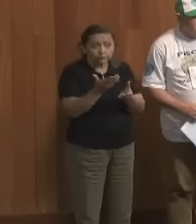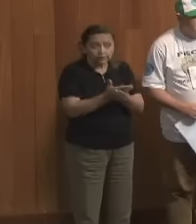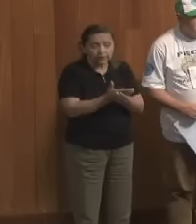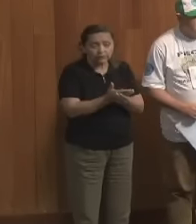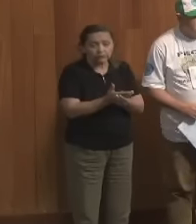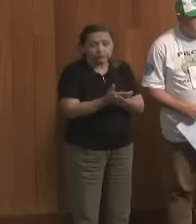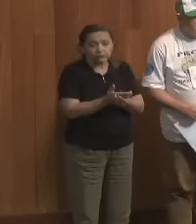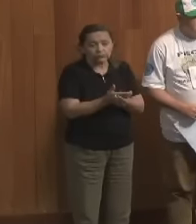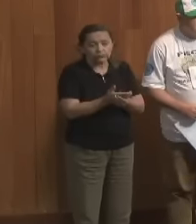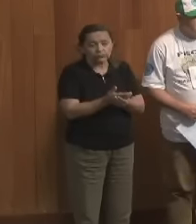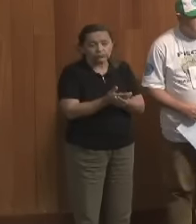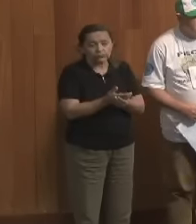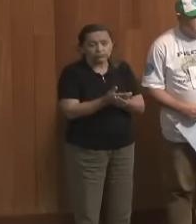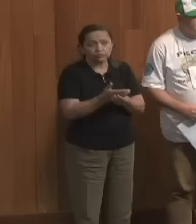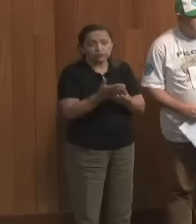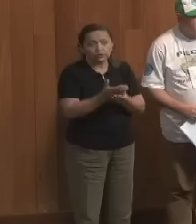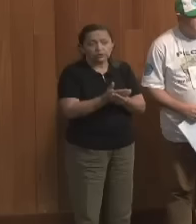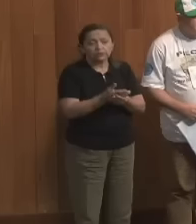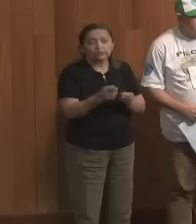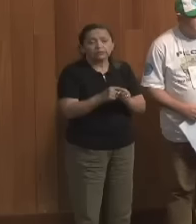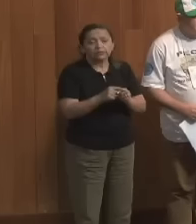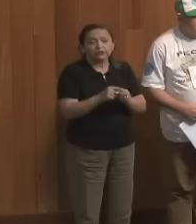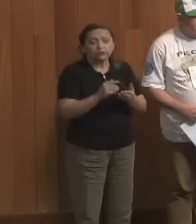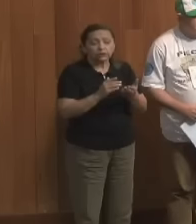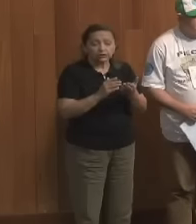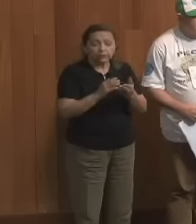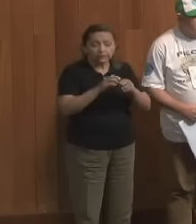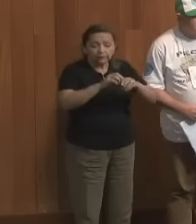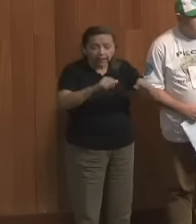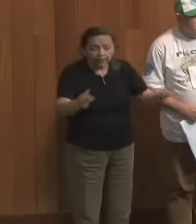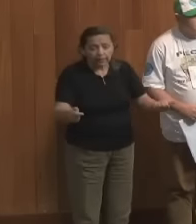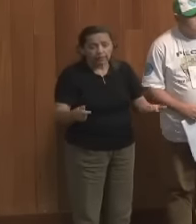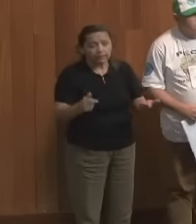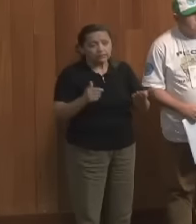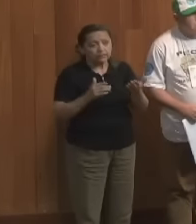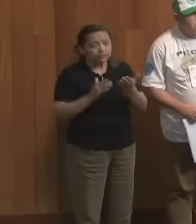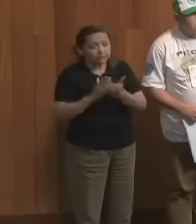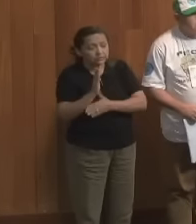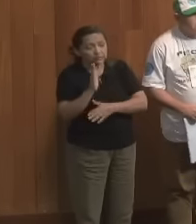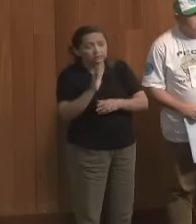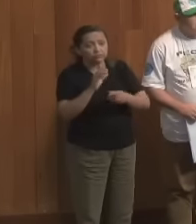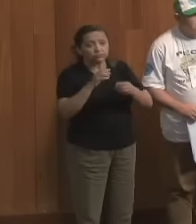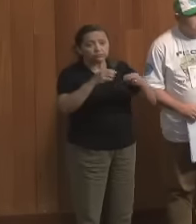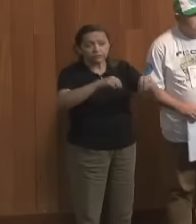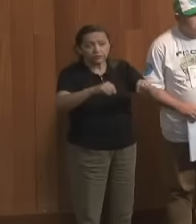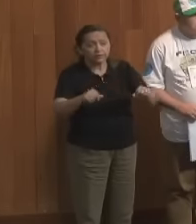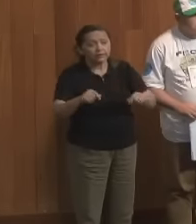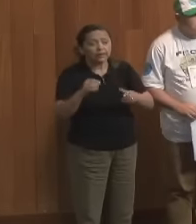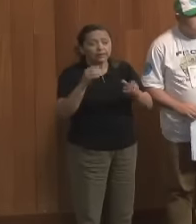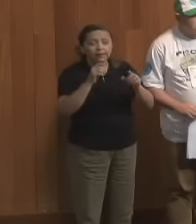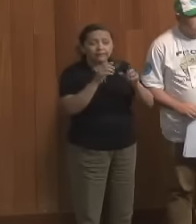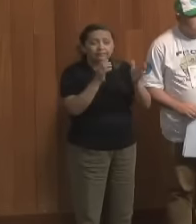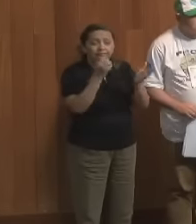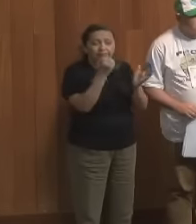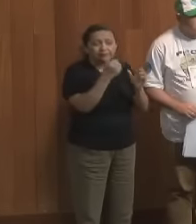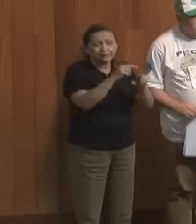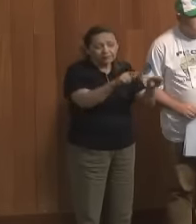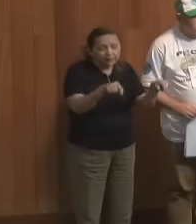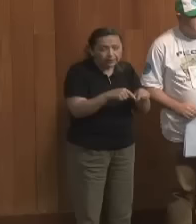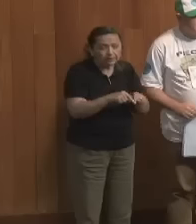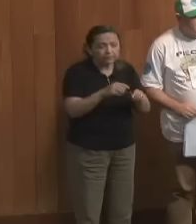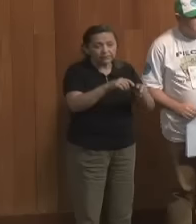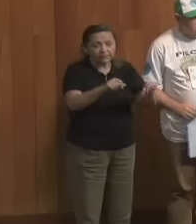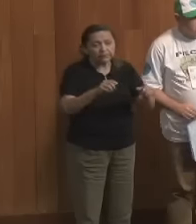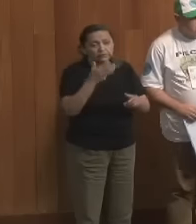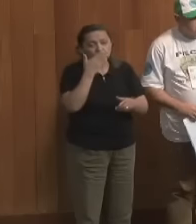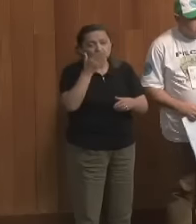titulação de terra e de regularização fundiária, de demarcação de terra indígena que não avançam nesse país. Essas